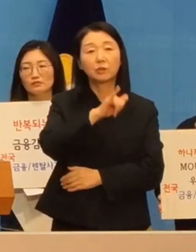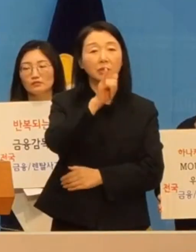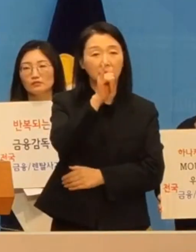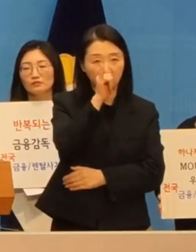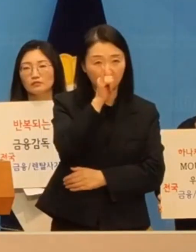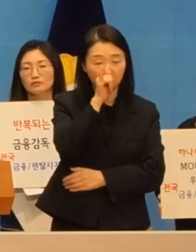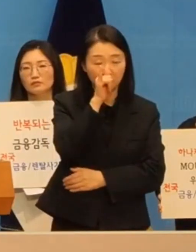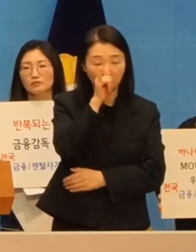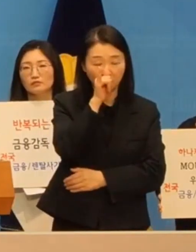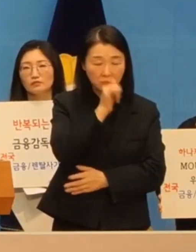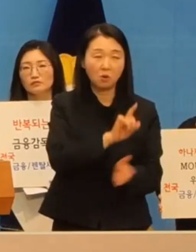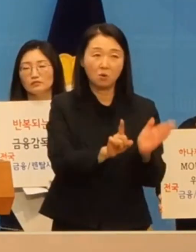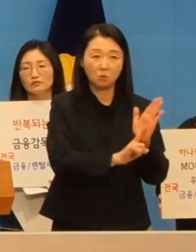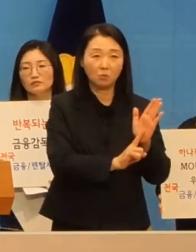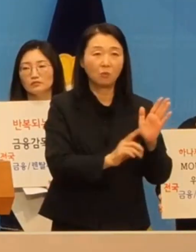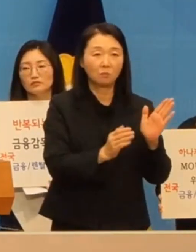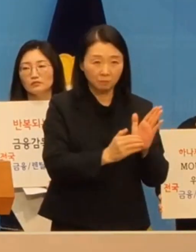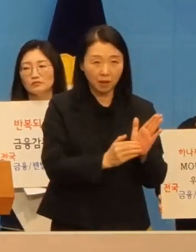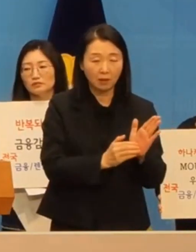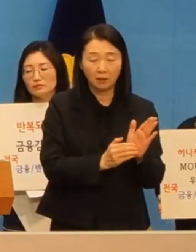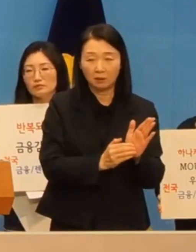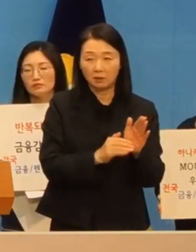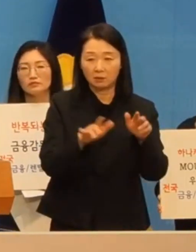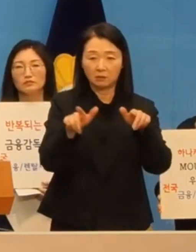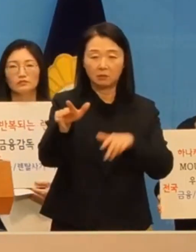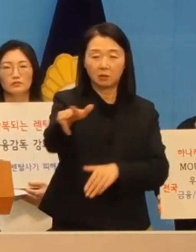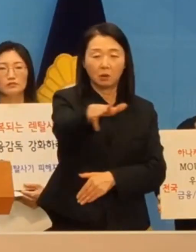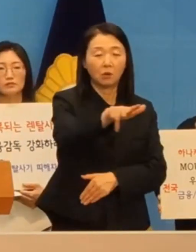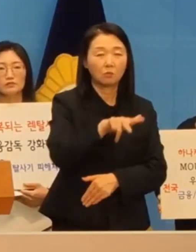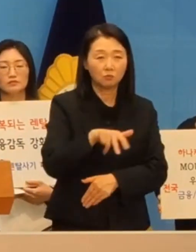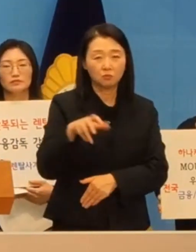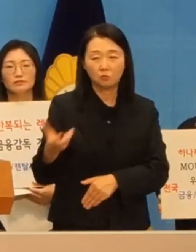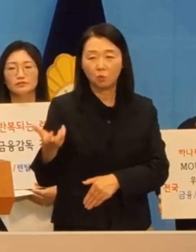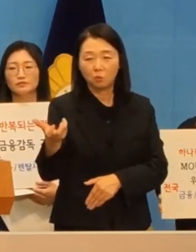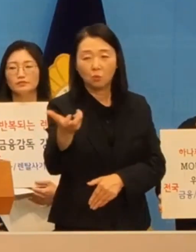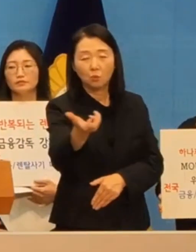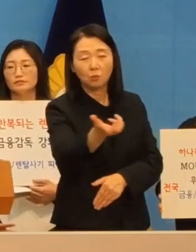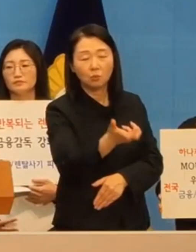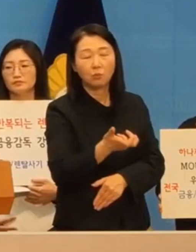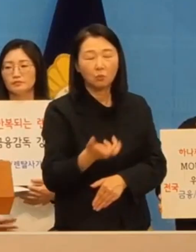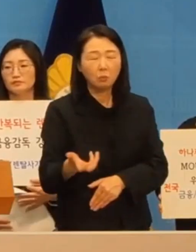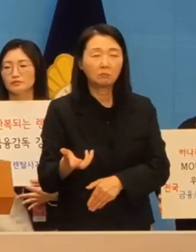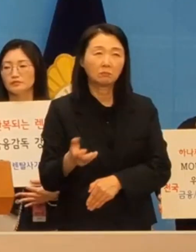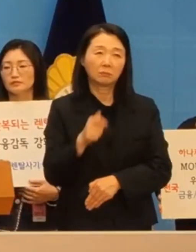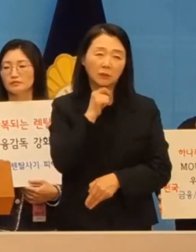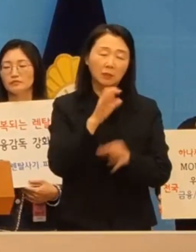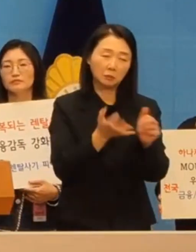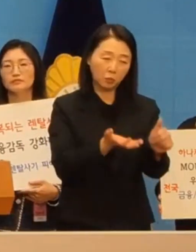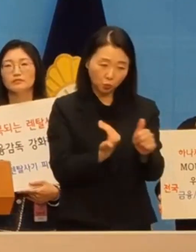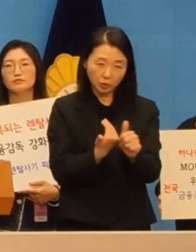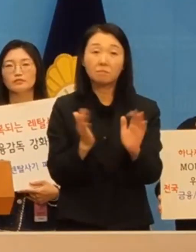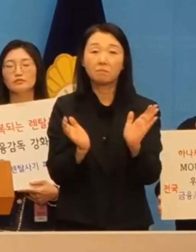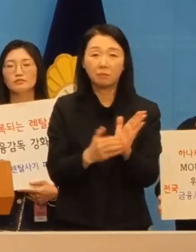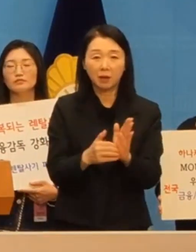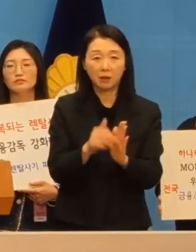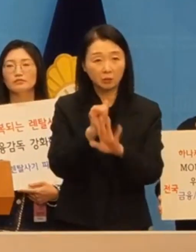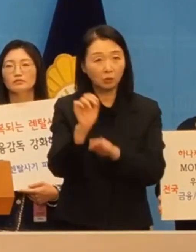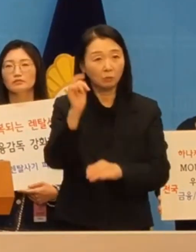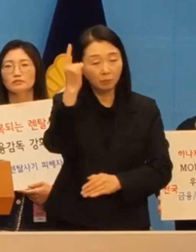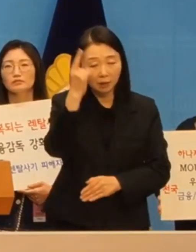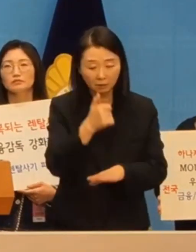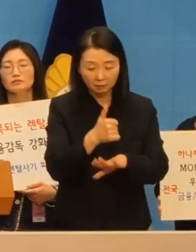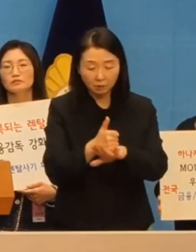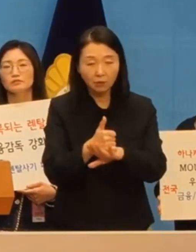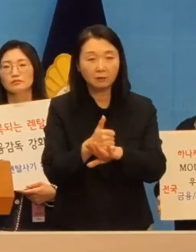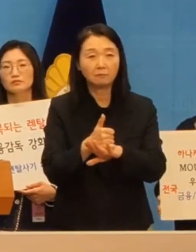발생한다고 홍보하며 전국적으로 소상공인을 유인했습니다. 이로 인해